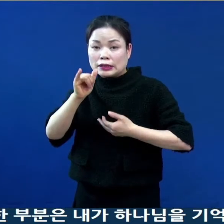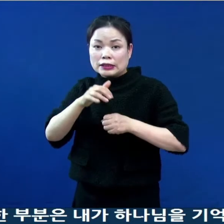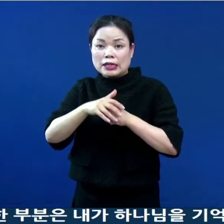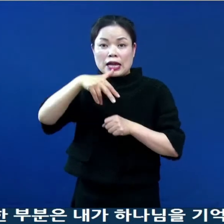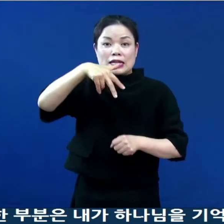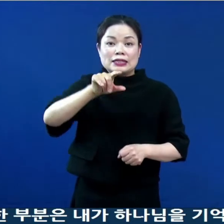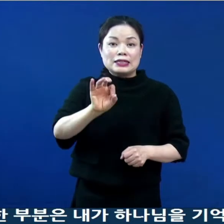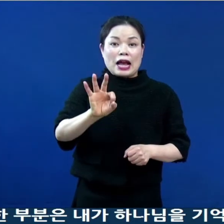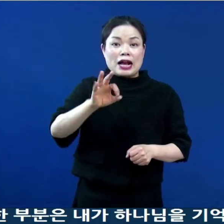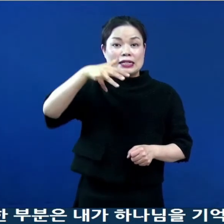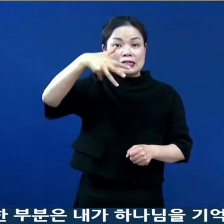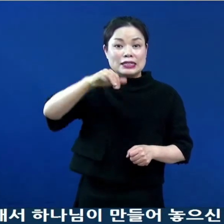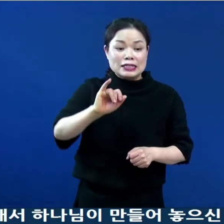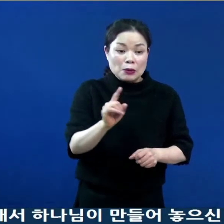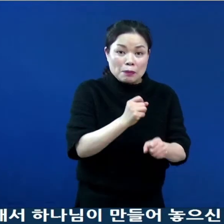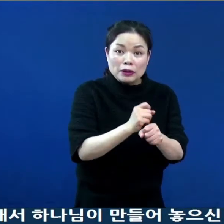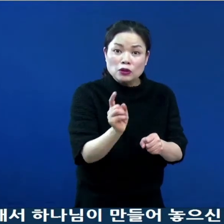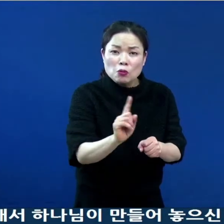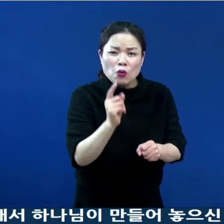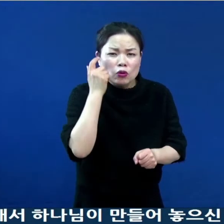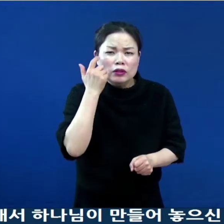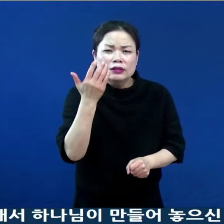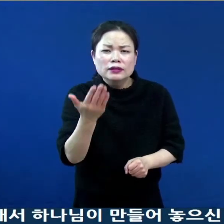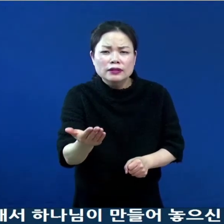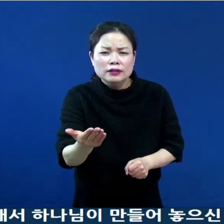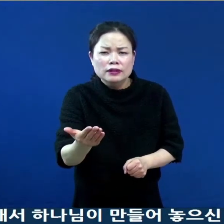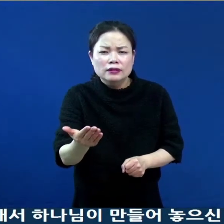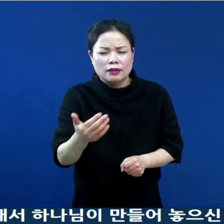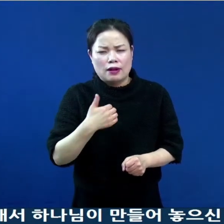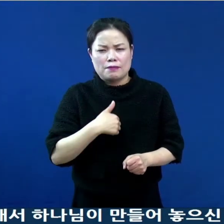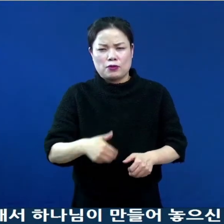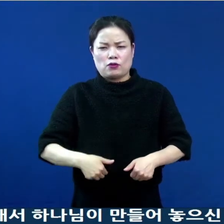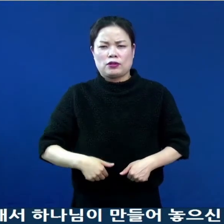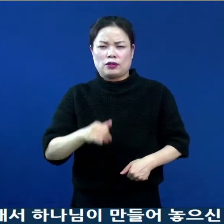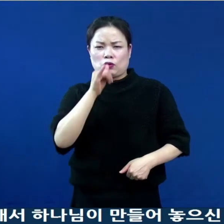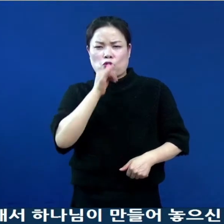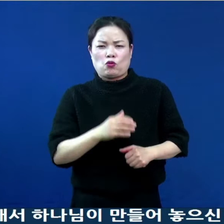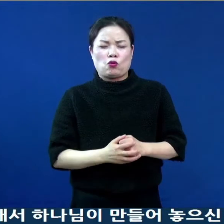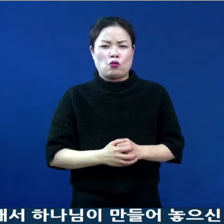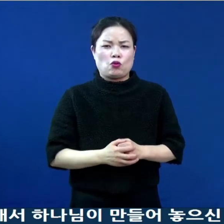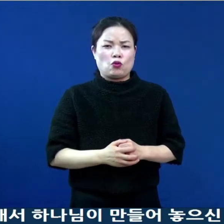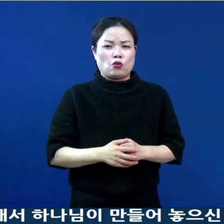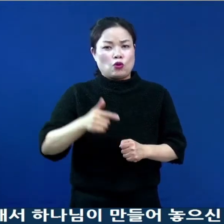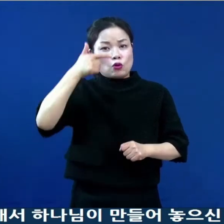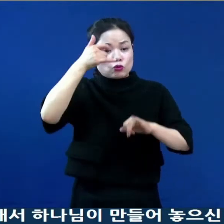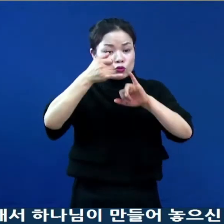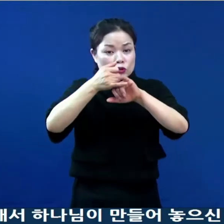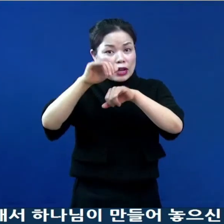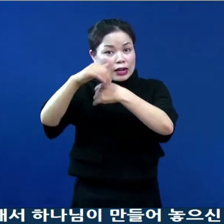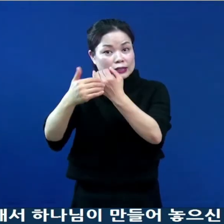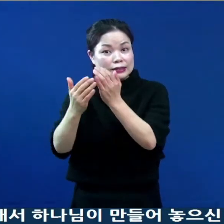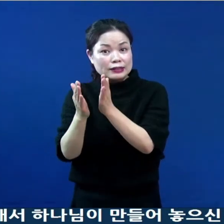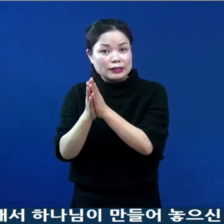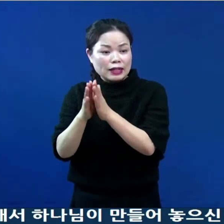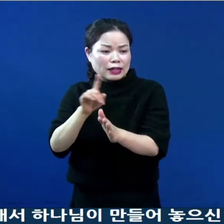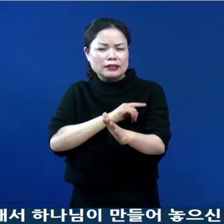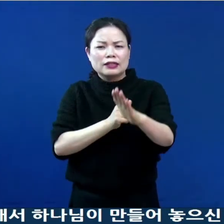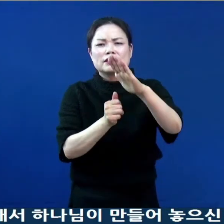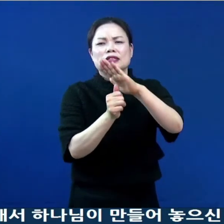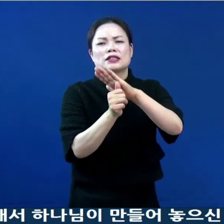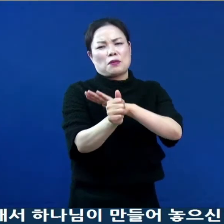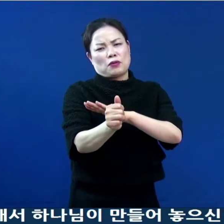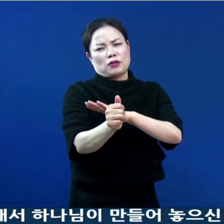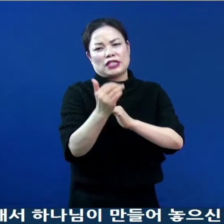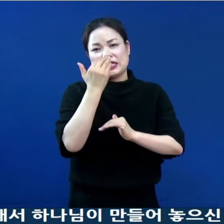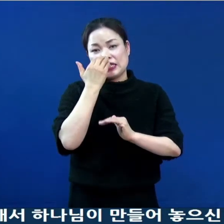장치로 마련해 준 것이 무엇인가? 그것을 알아볼 필요가 있습니다. 구약 성경에 가장 대표적으로